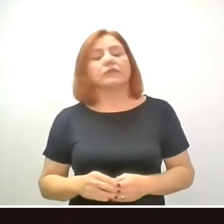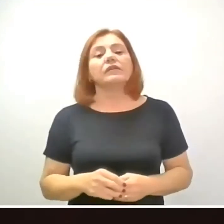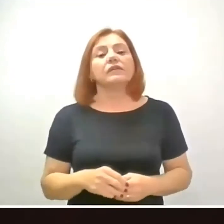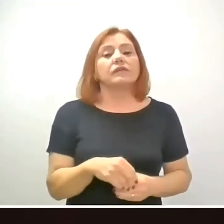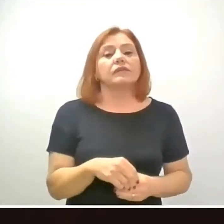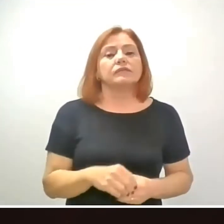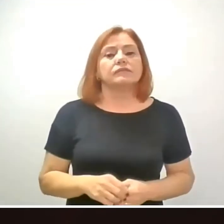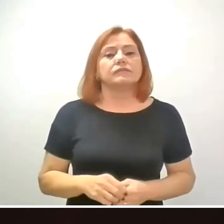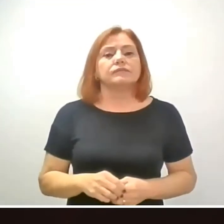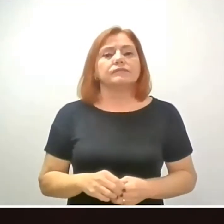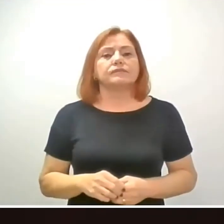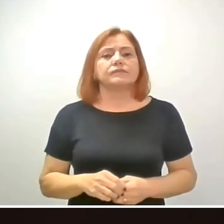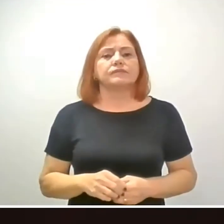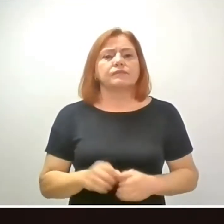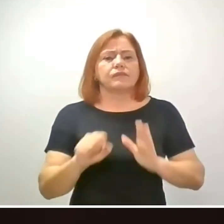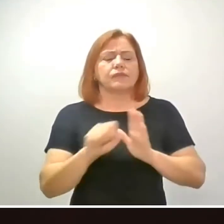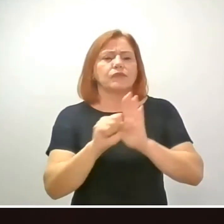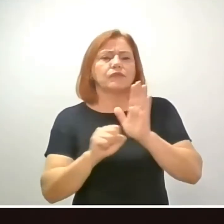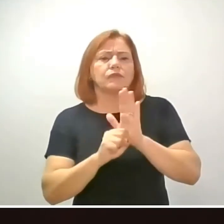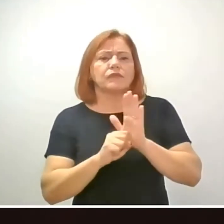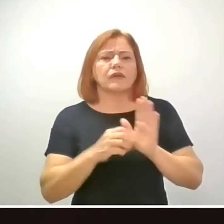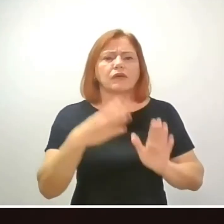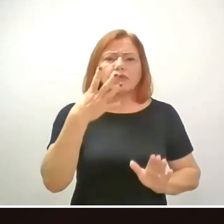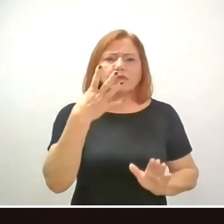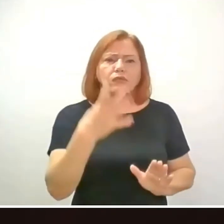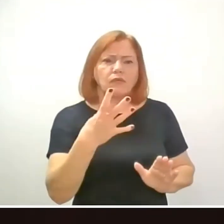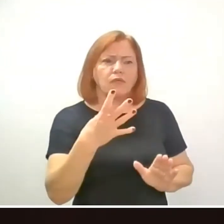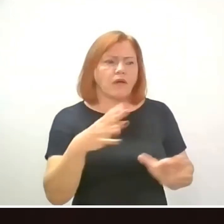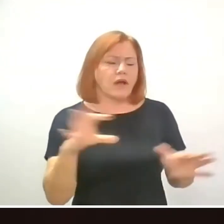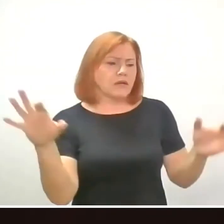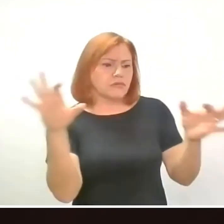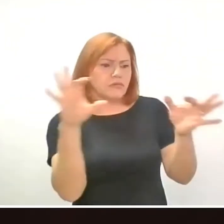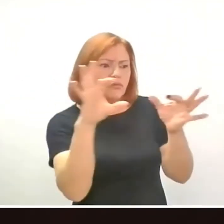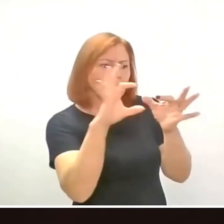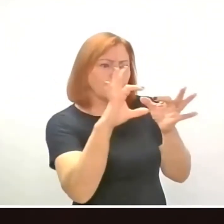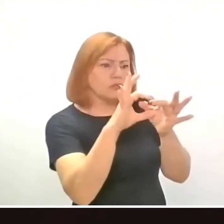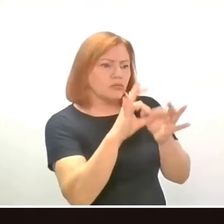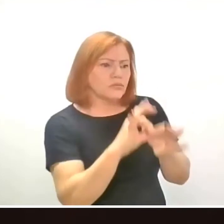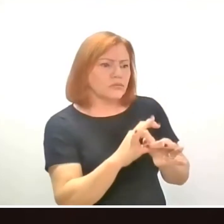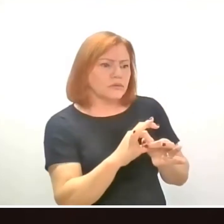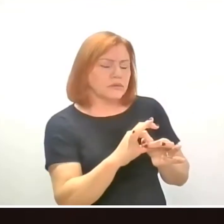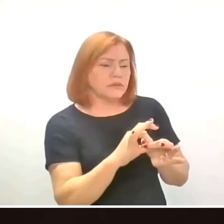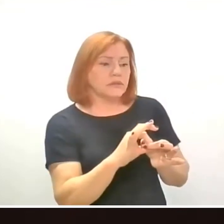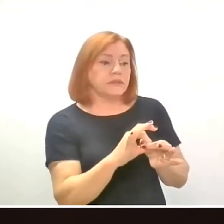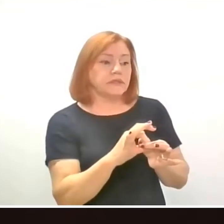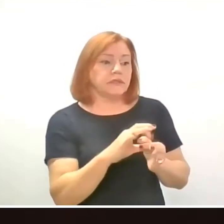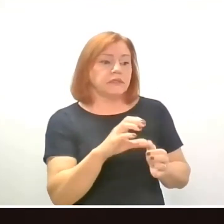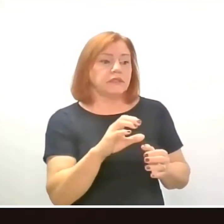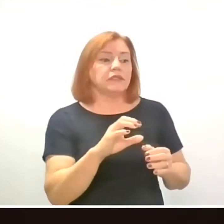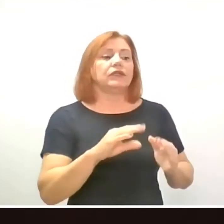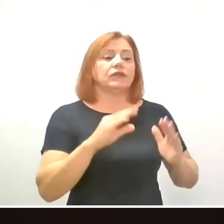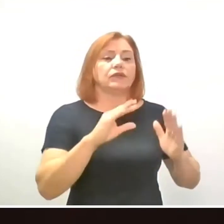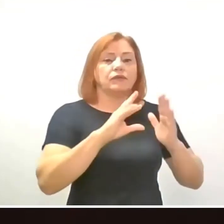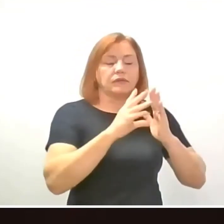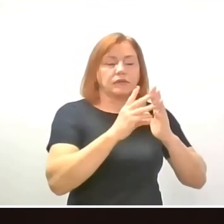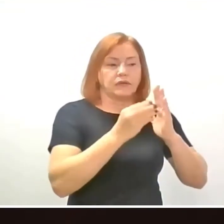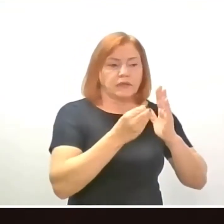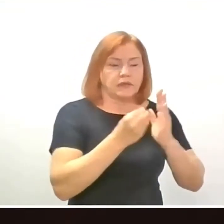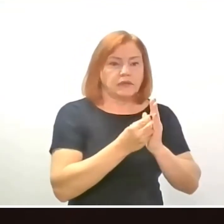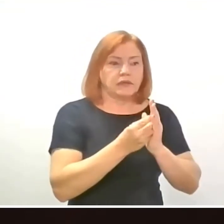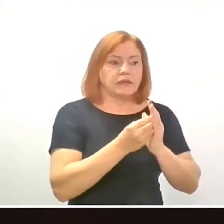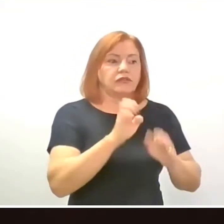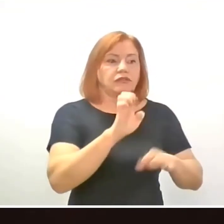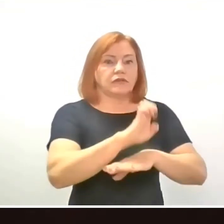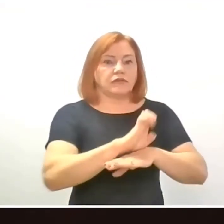IV, uniu a igreja com o Estado. Muitos falsos cristãos foram introduzidos